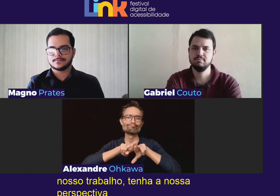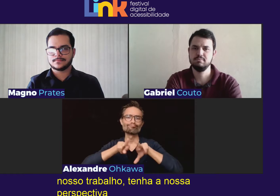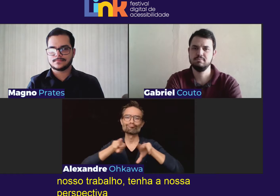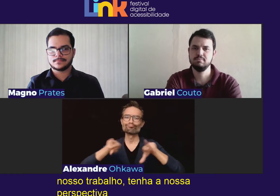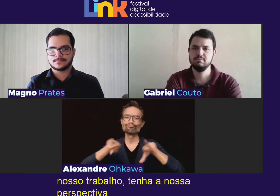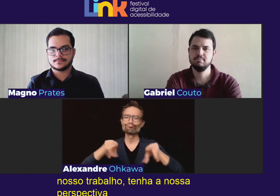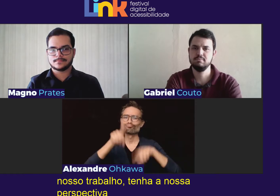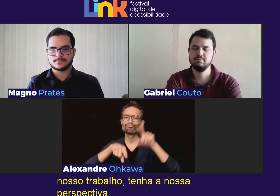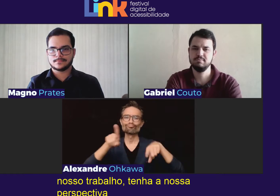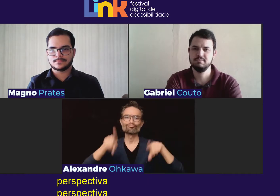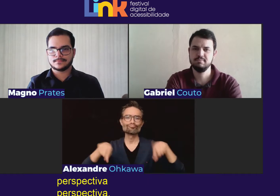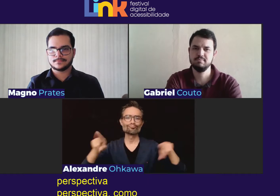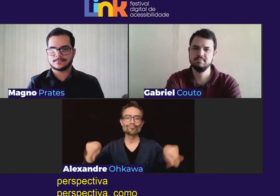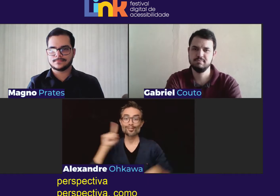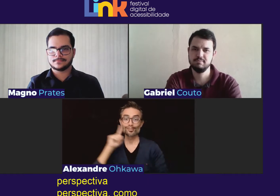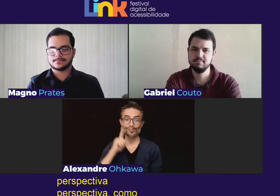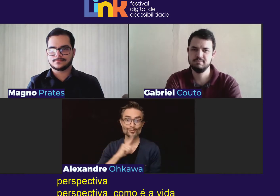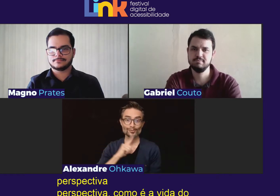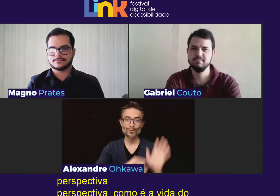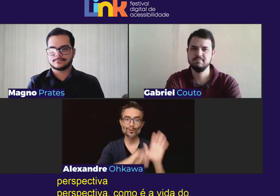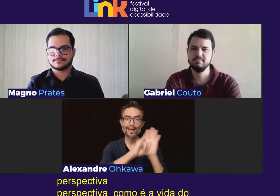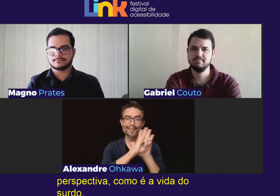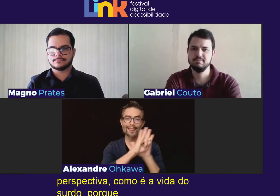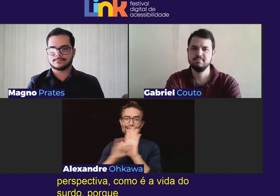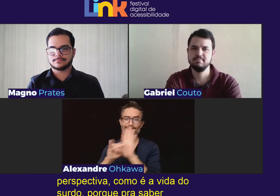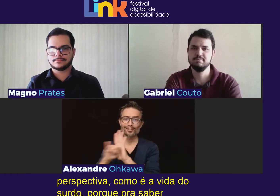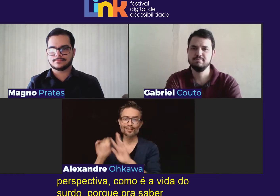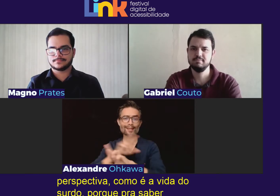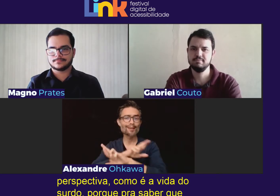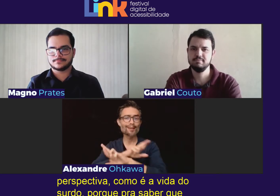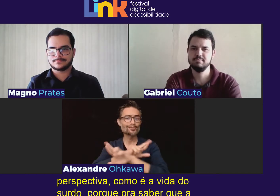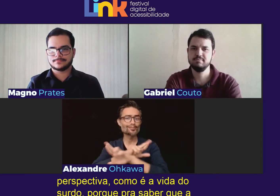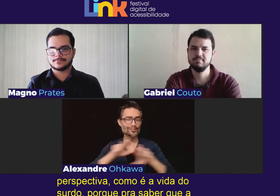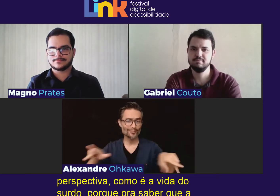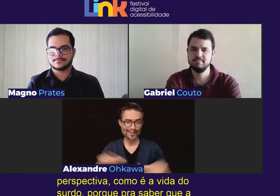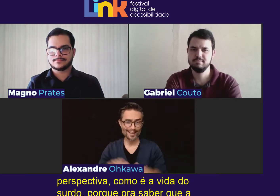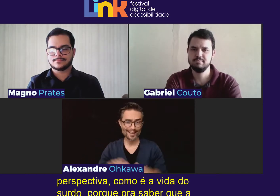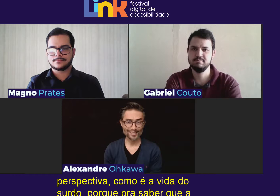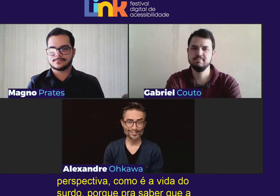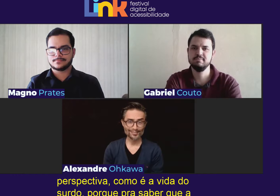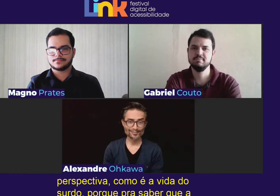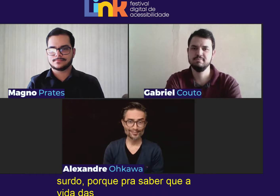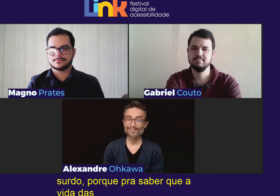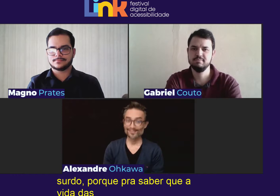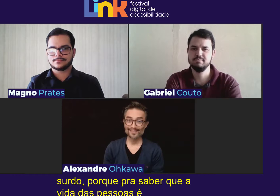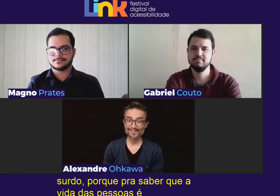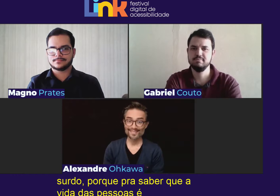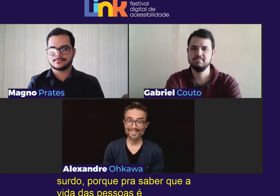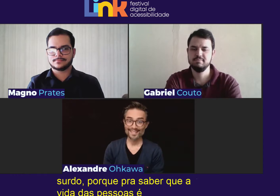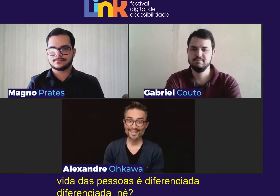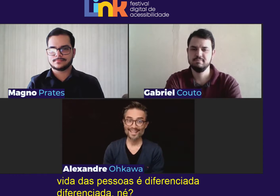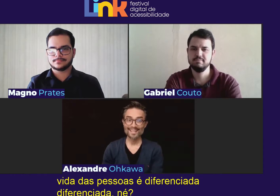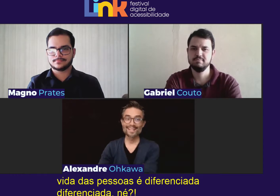para saber que a vida das pessoas é diferenciada, né, e cada surdo, da mesma forma, tem a sua